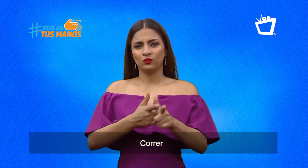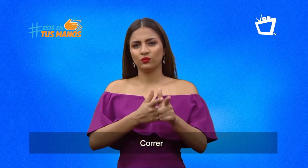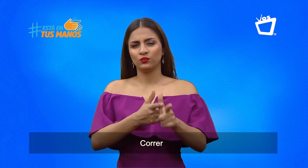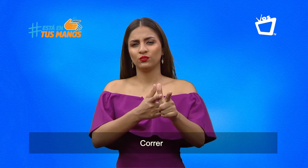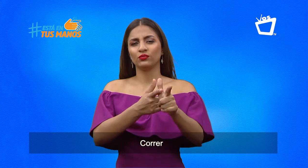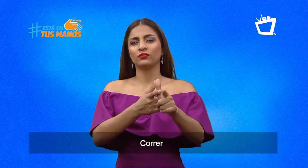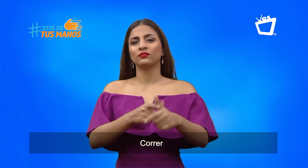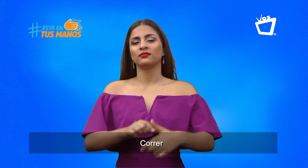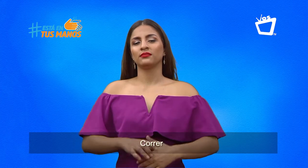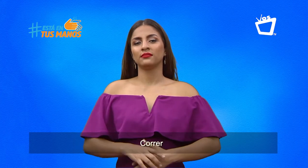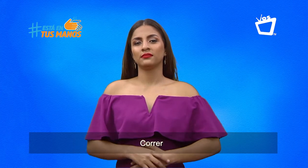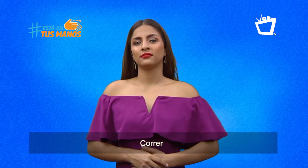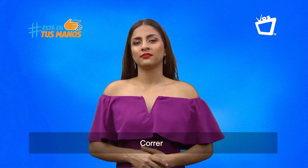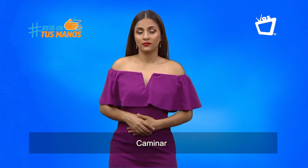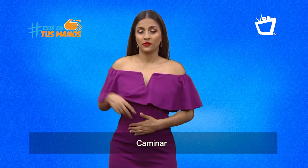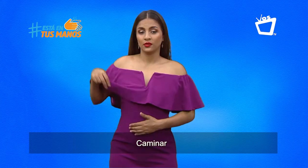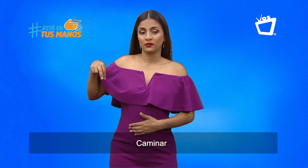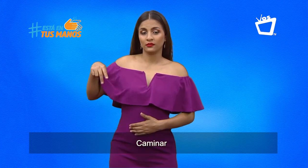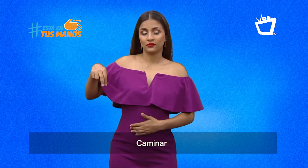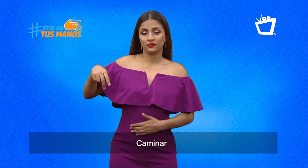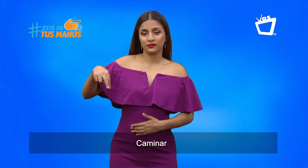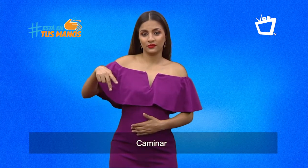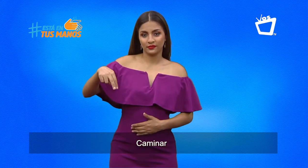correr caminar